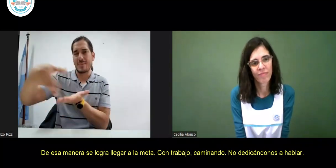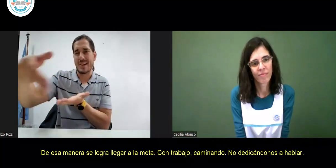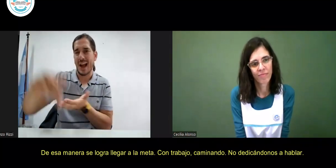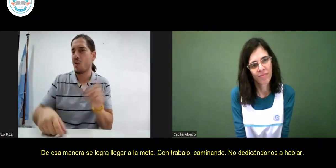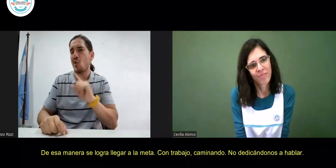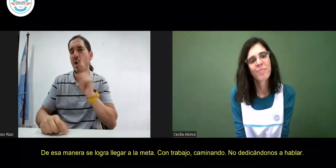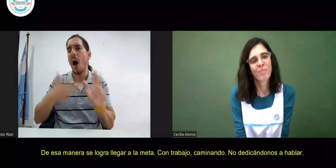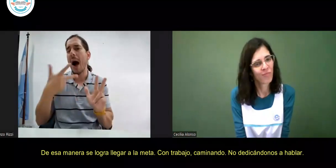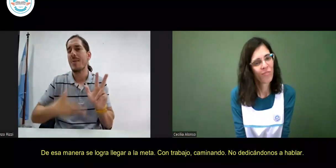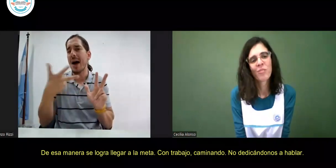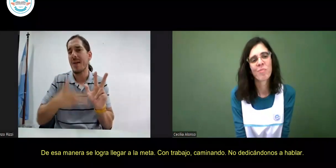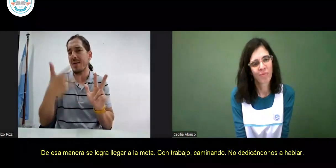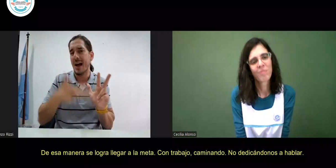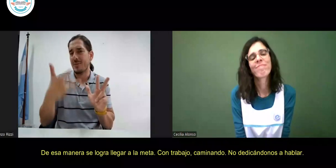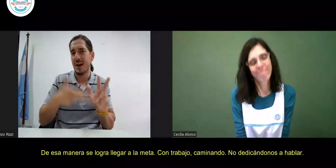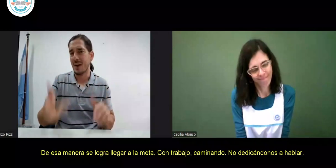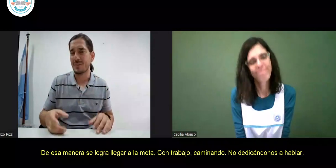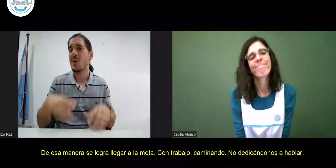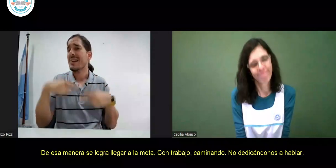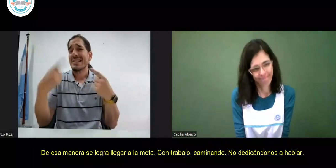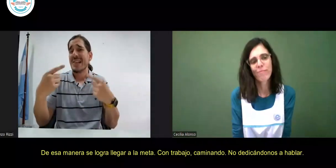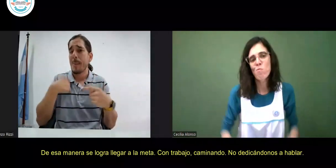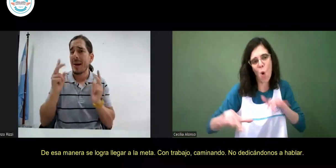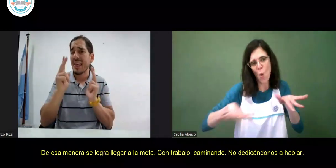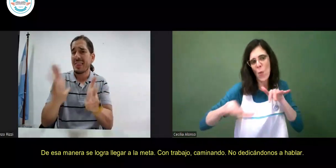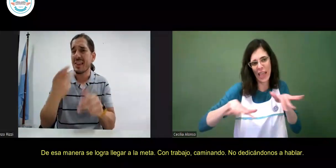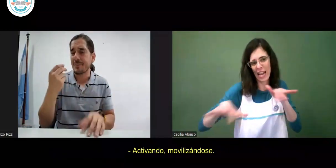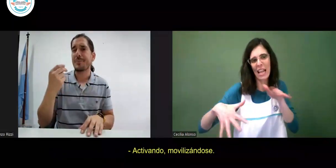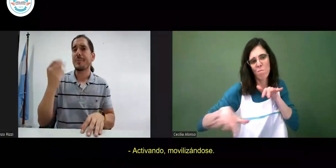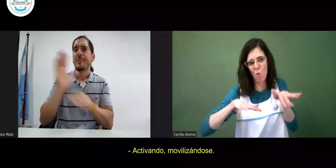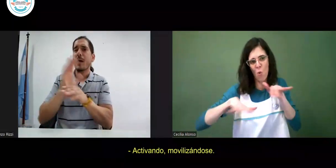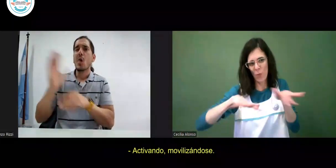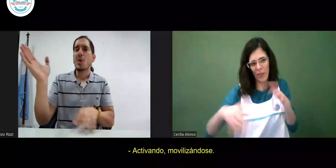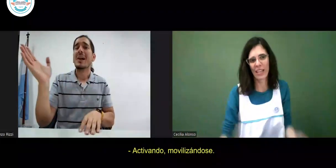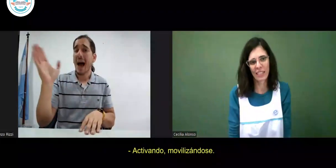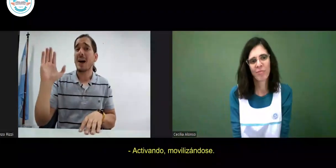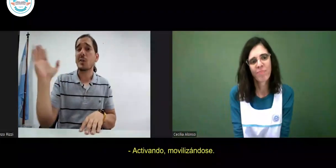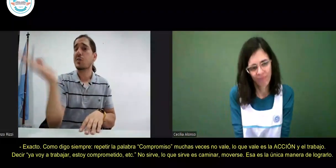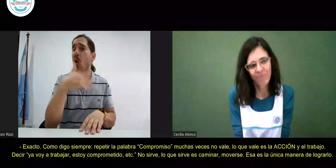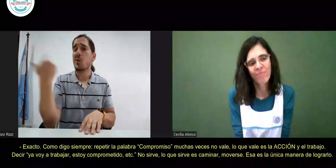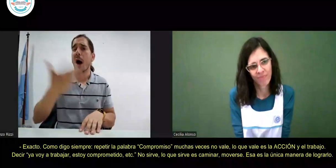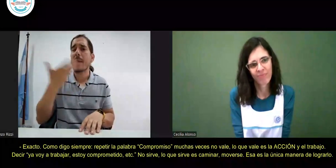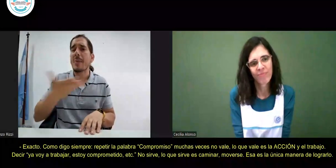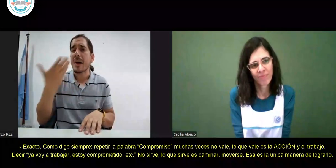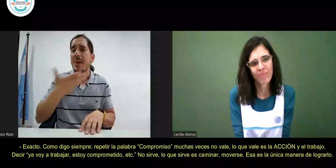con trabajo, caminando, no dedicándonos a hablar. Activando, movilizándose.